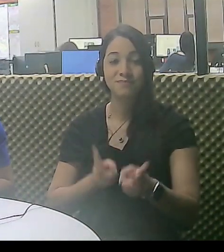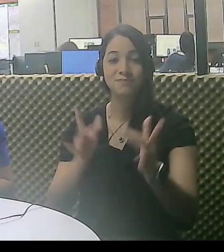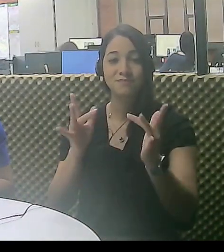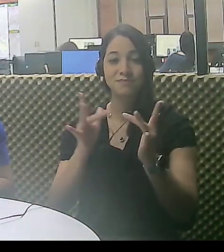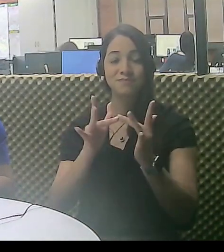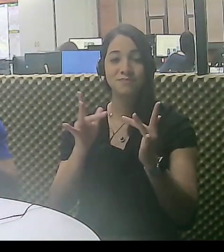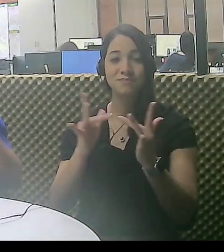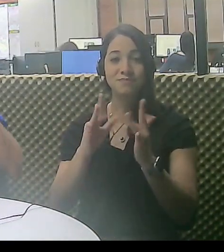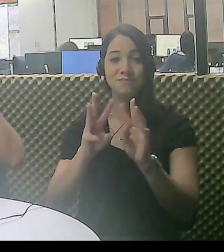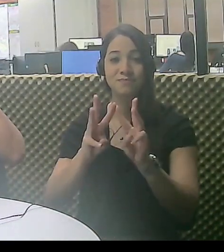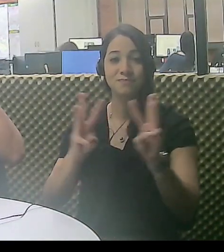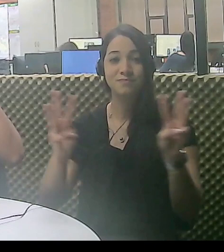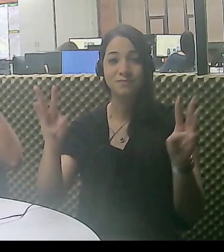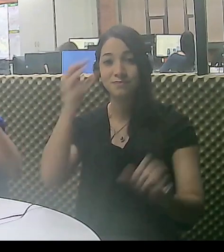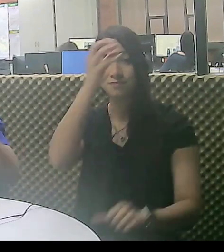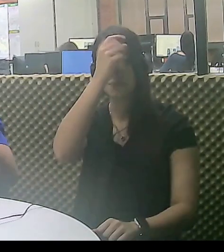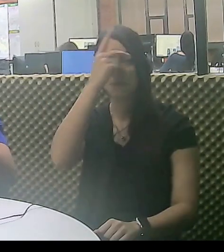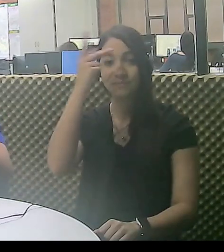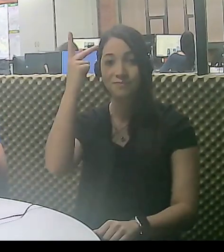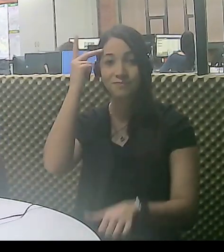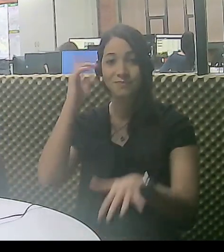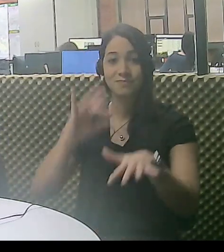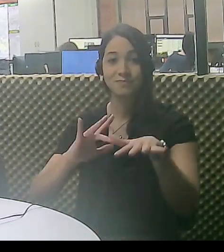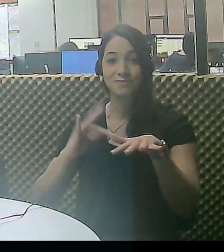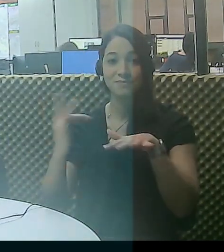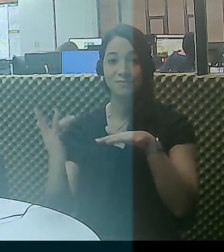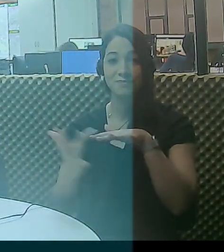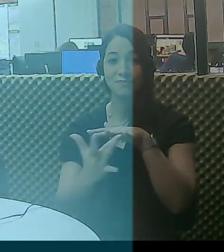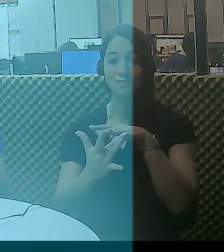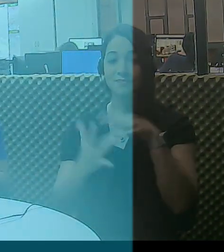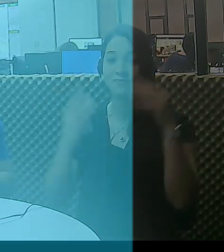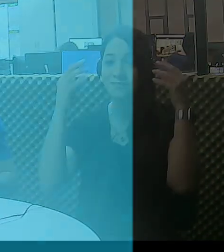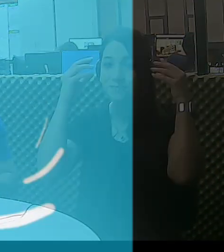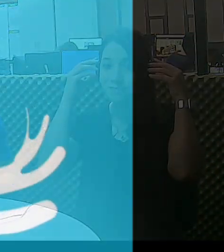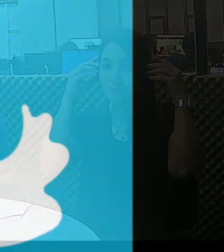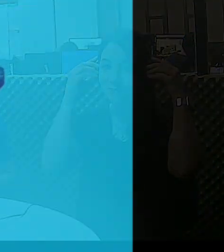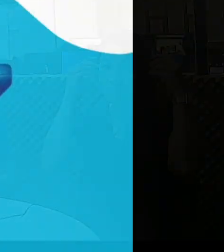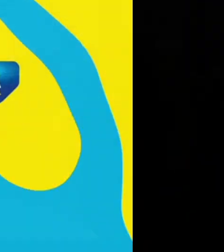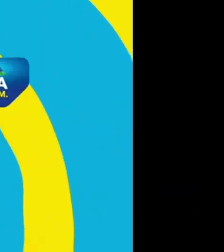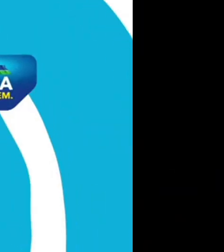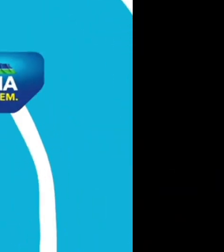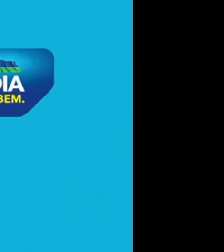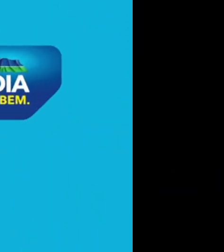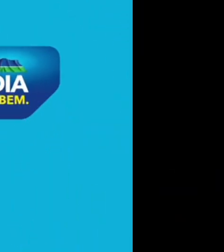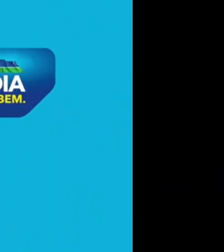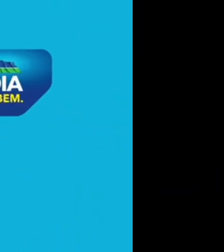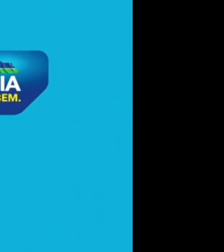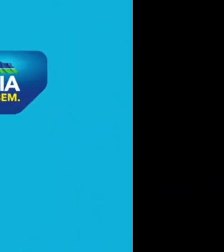Continue conosco no portal da Prefeitura e nas redes sociais.